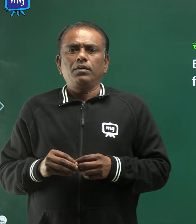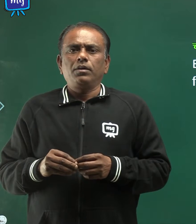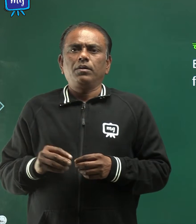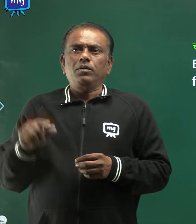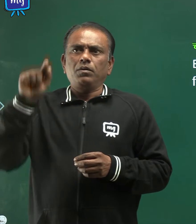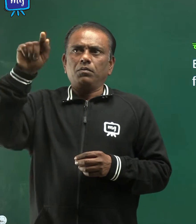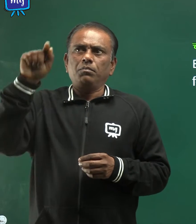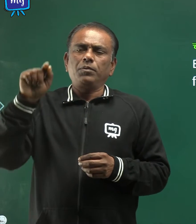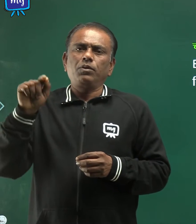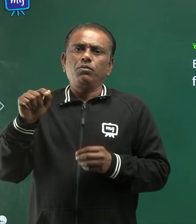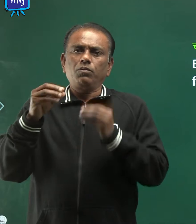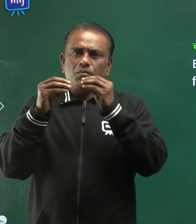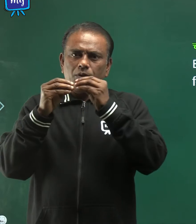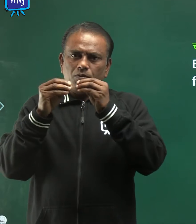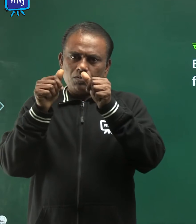बिंदु A को